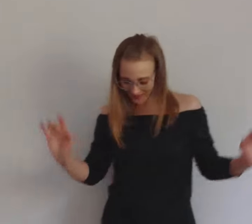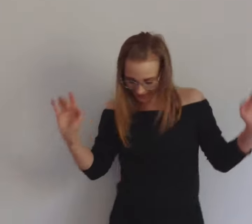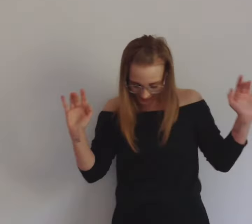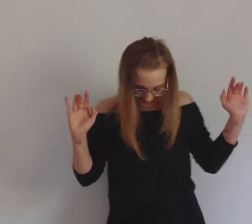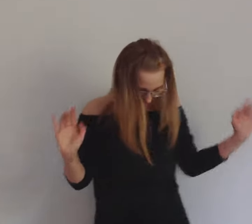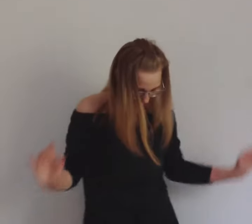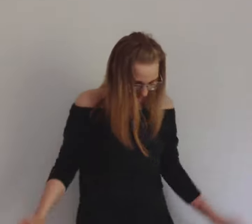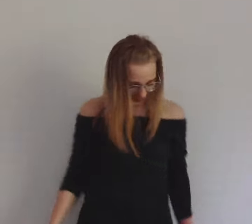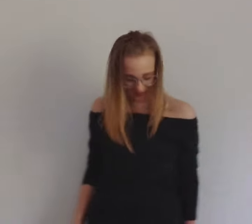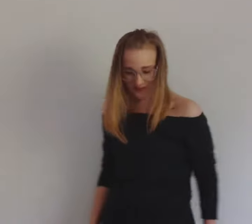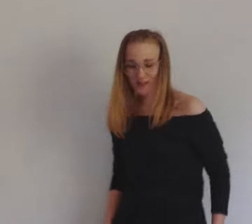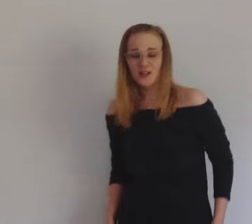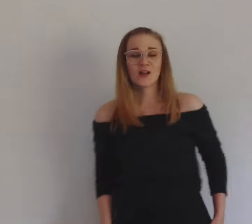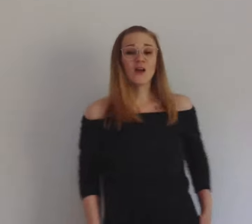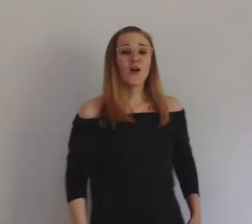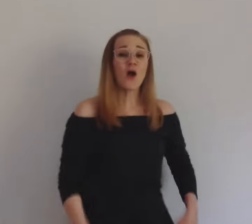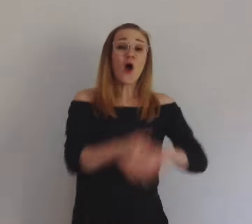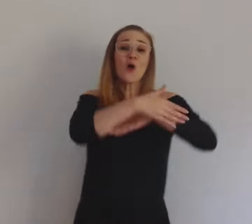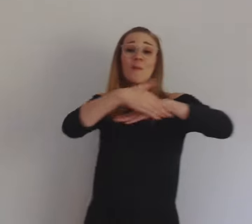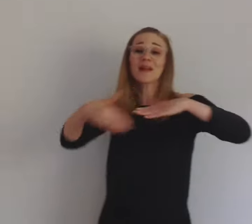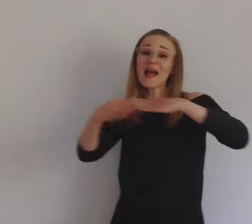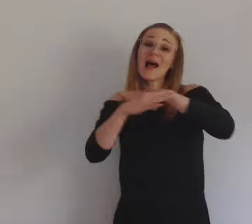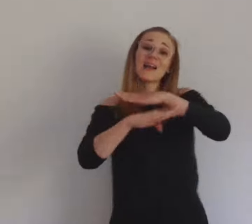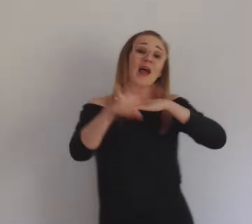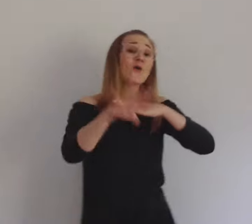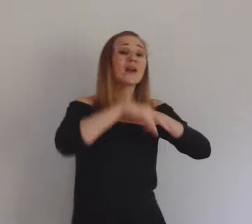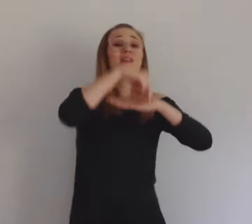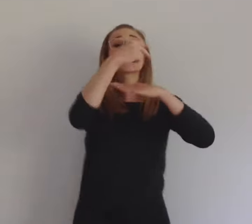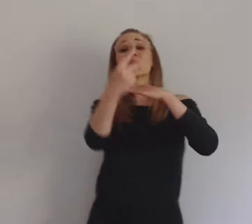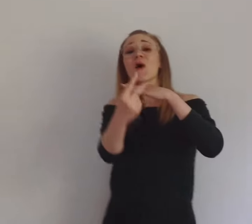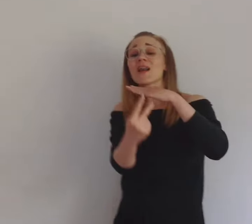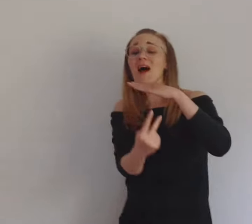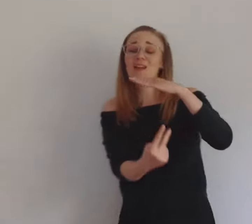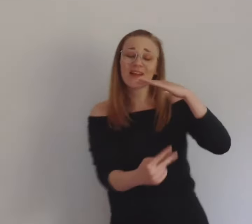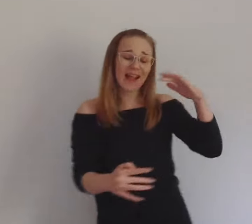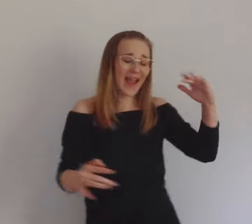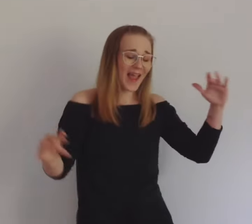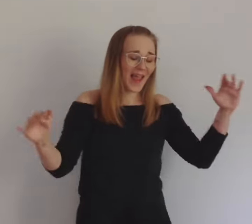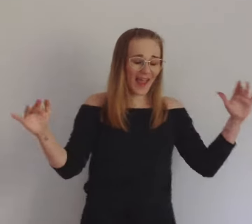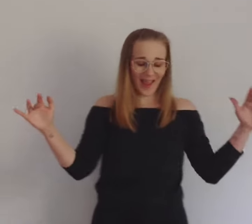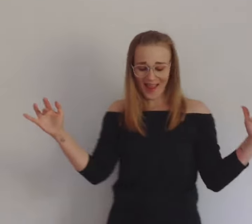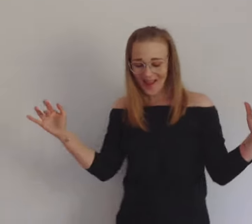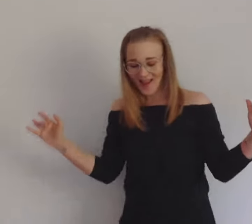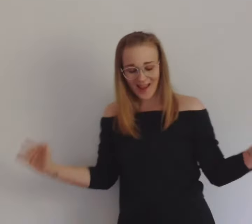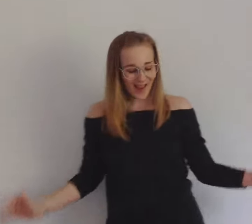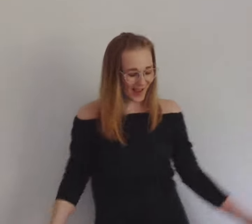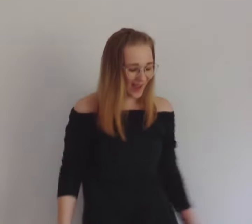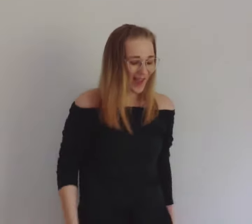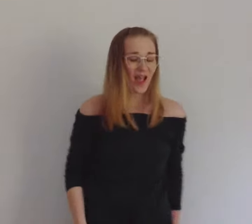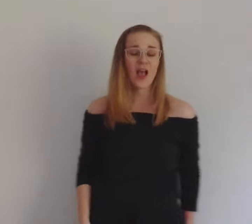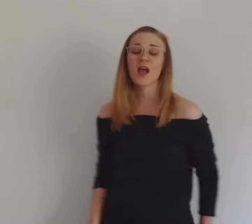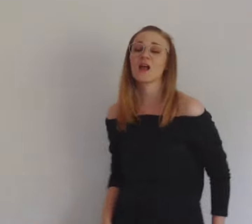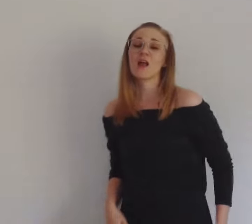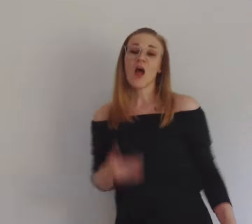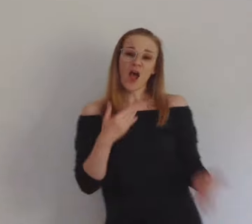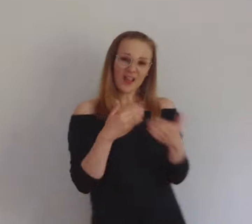sammuksiin. Kupataan reunat ja saadaan pätee, ja